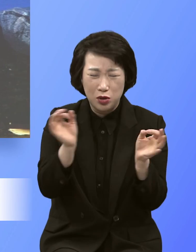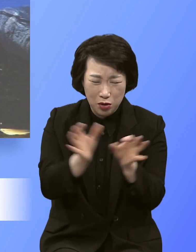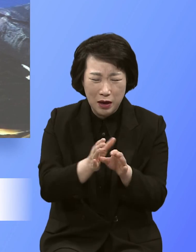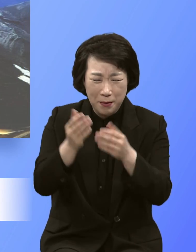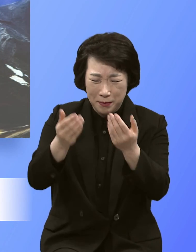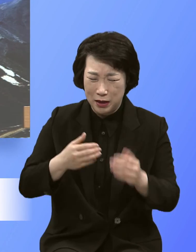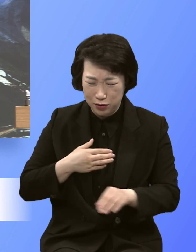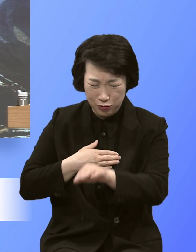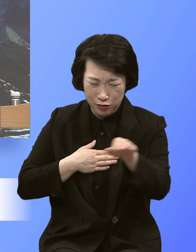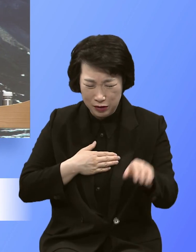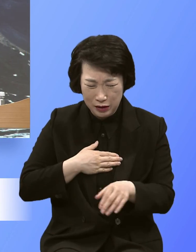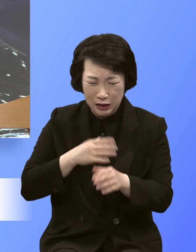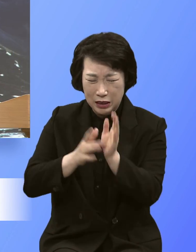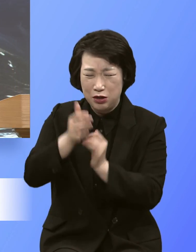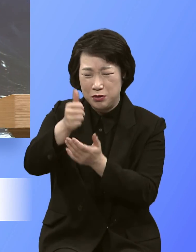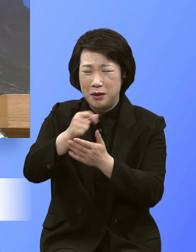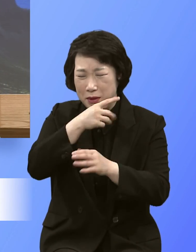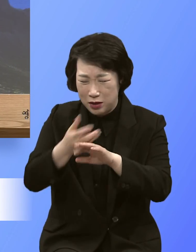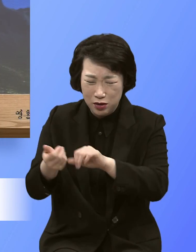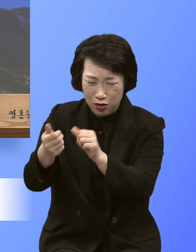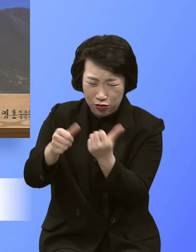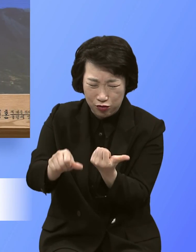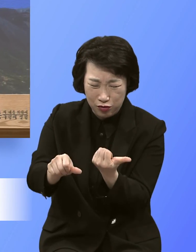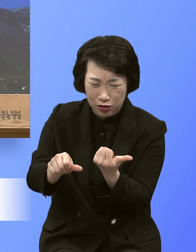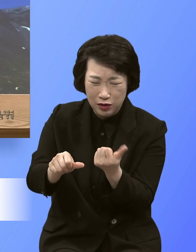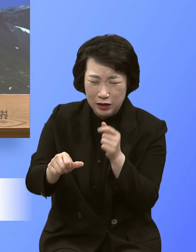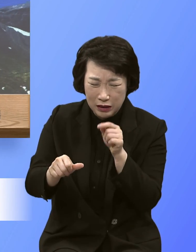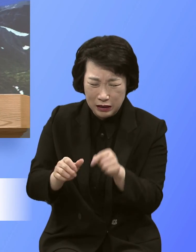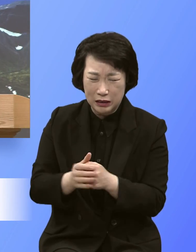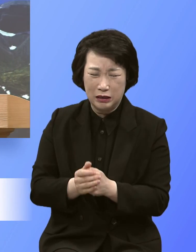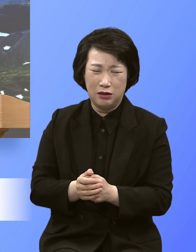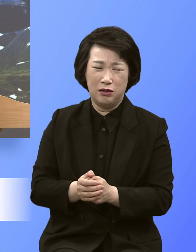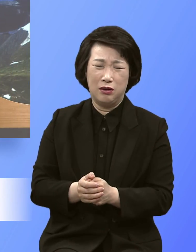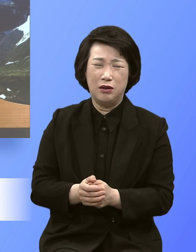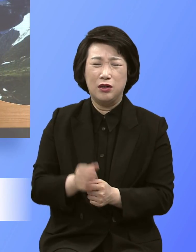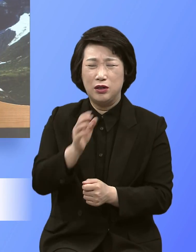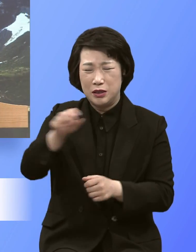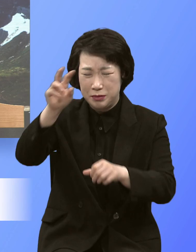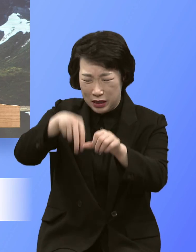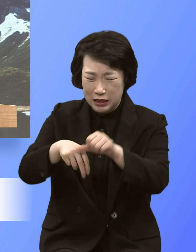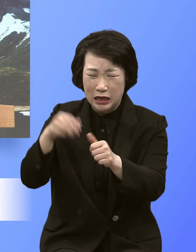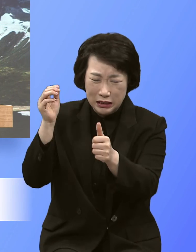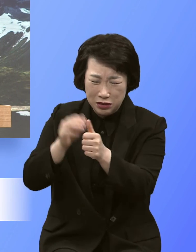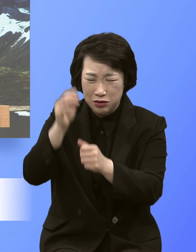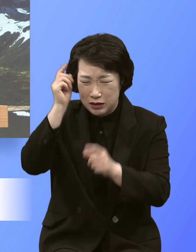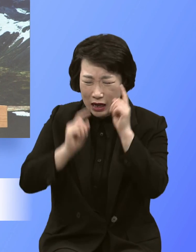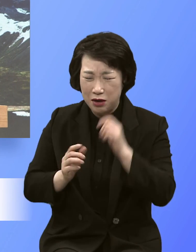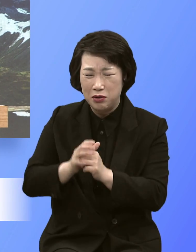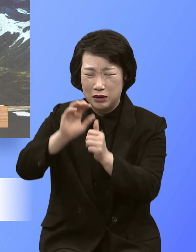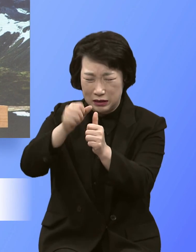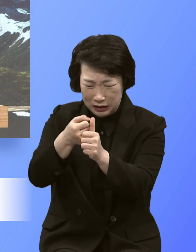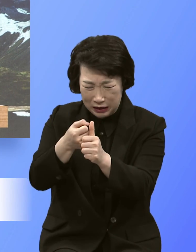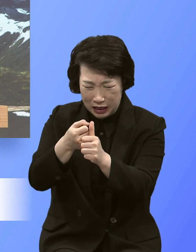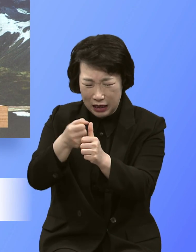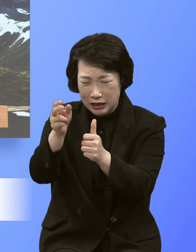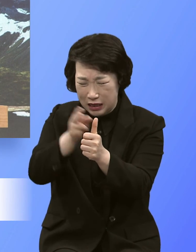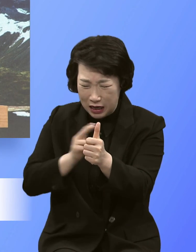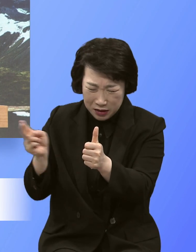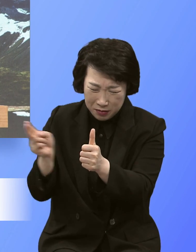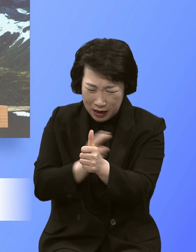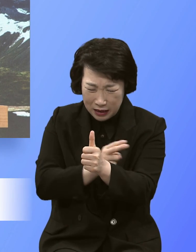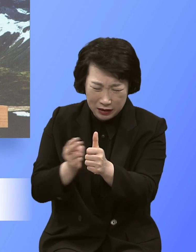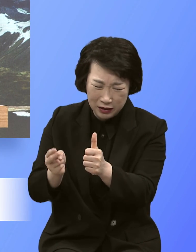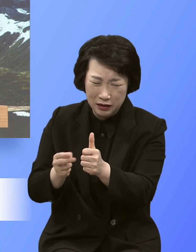것을 예수님이 피 흘려 죽으신 것을 찔리고 상하고 징계받으시고